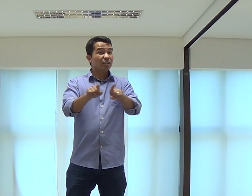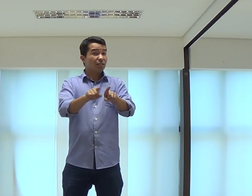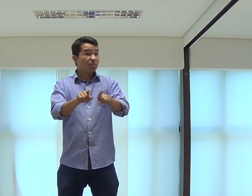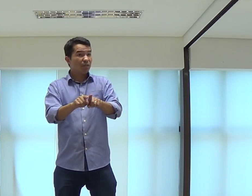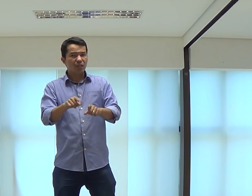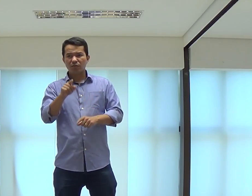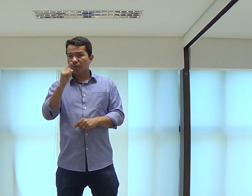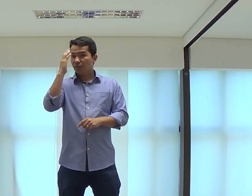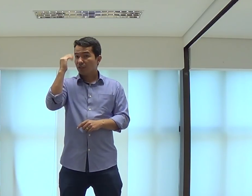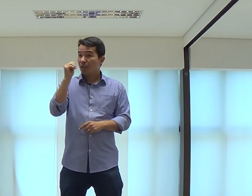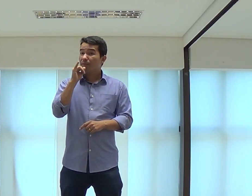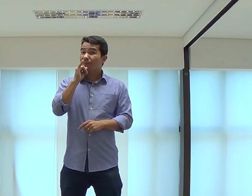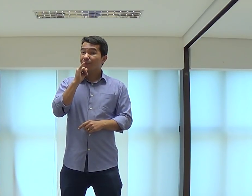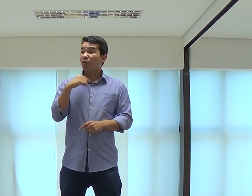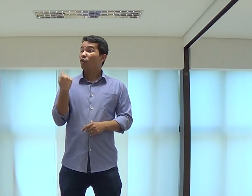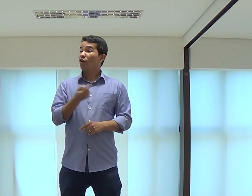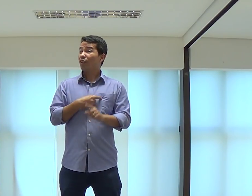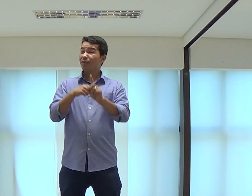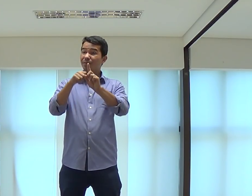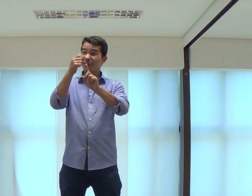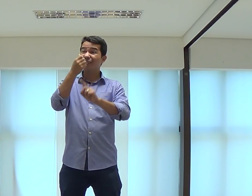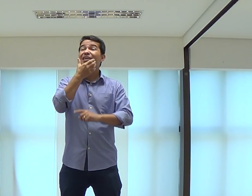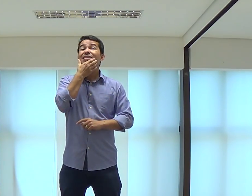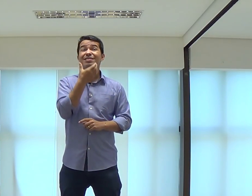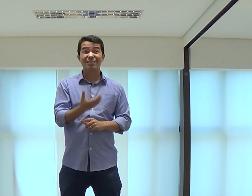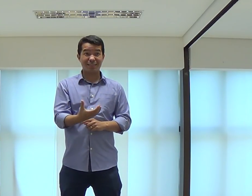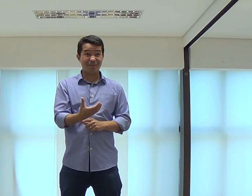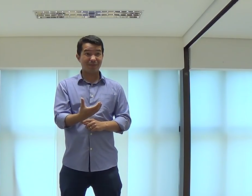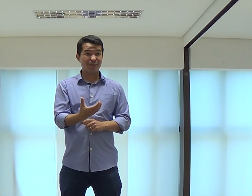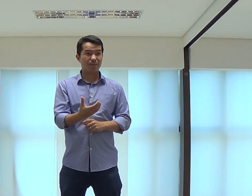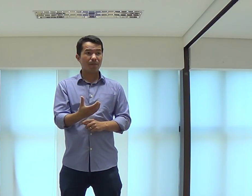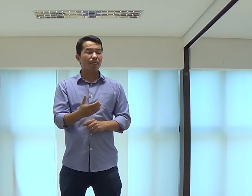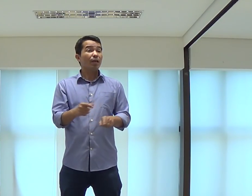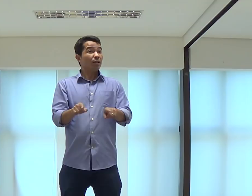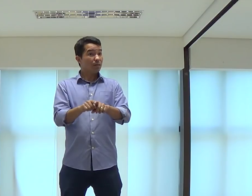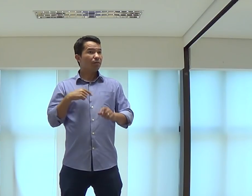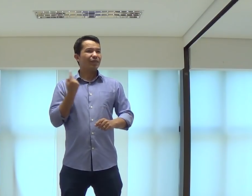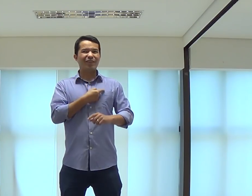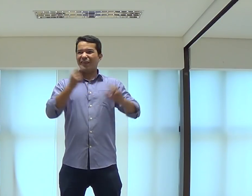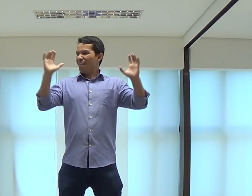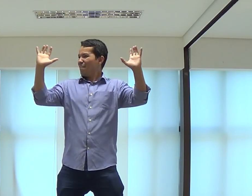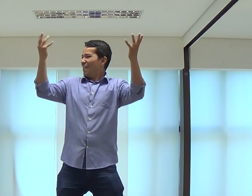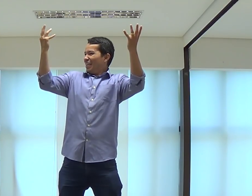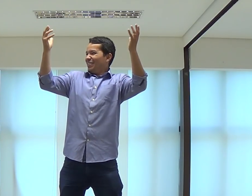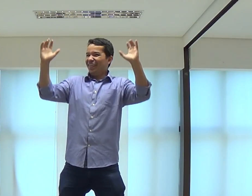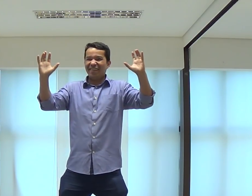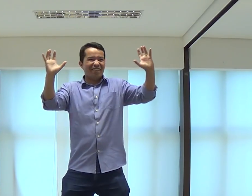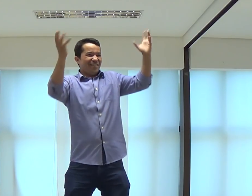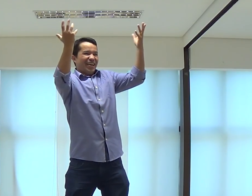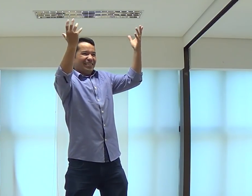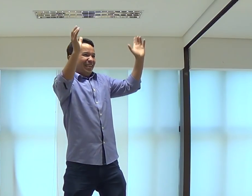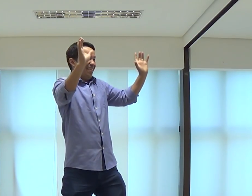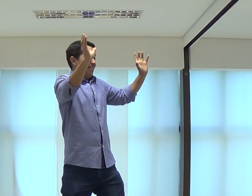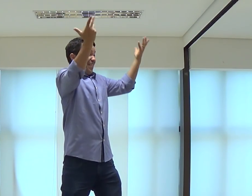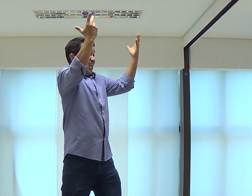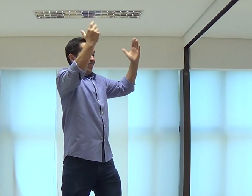Acho que não, né? E também, o que que acontece no mês de dezembro? A gente faz as